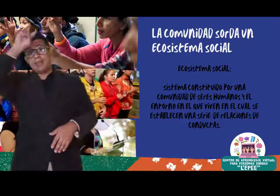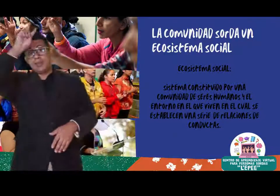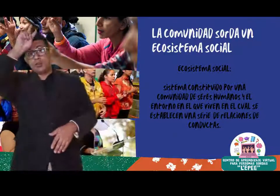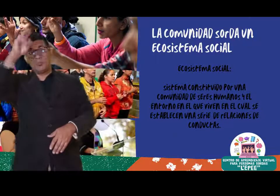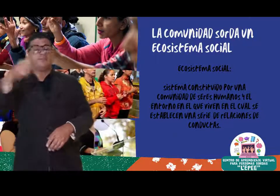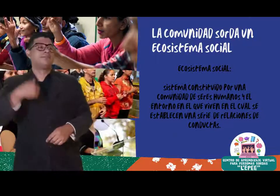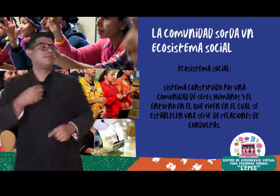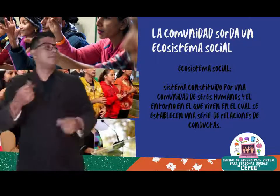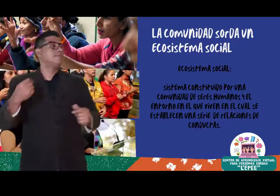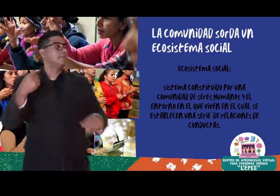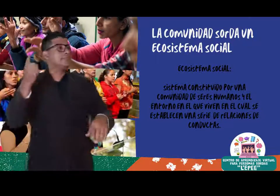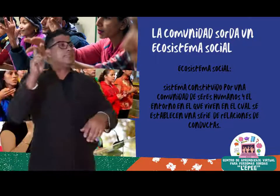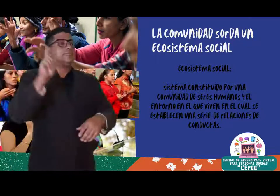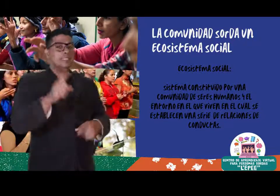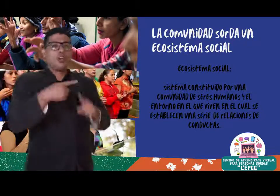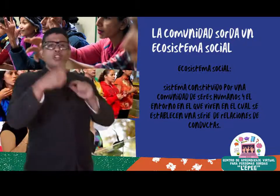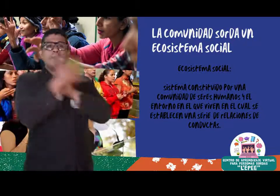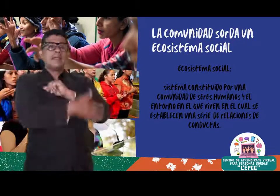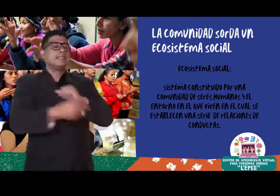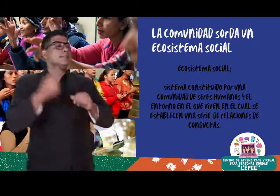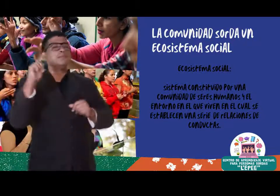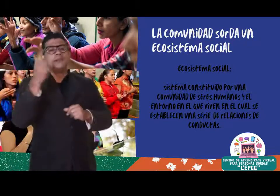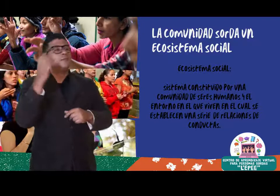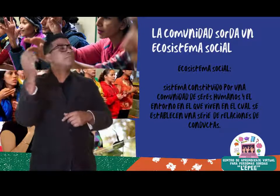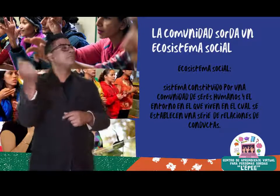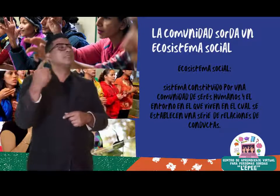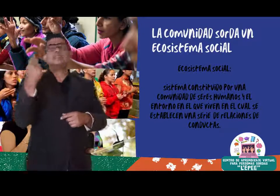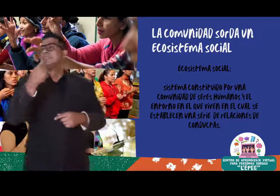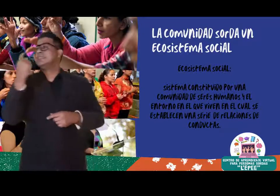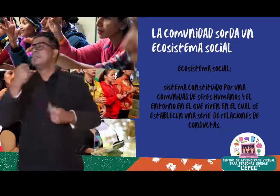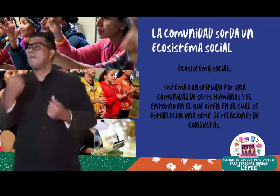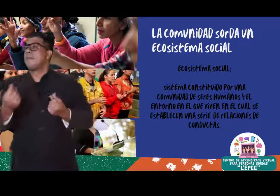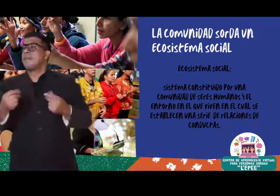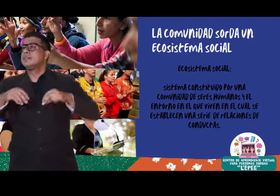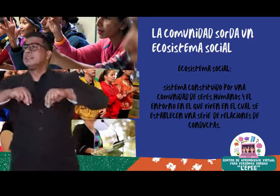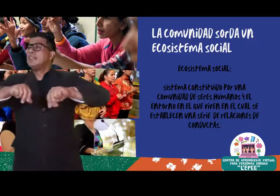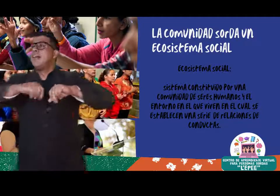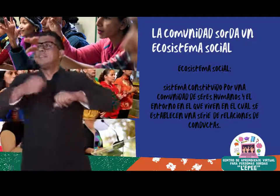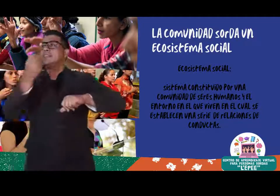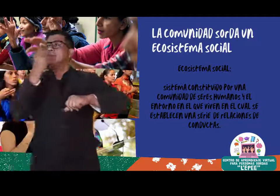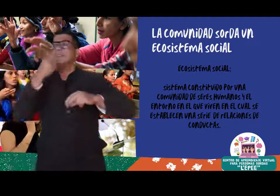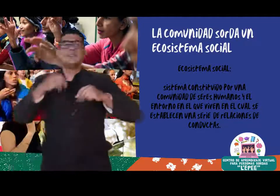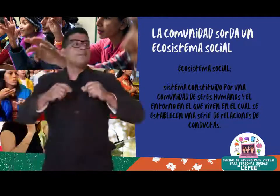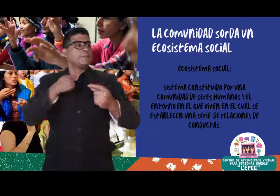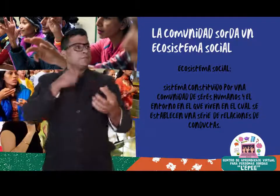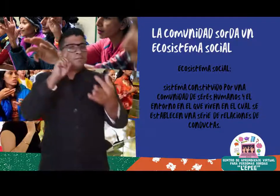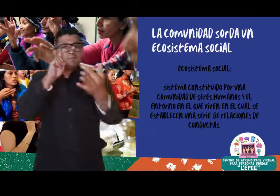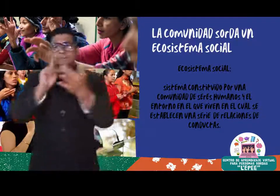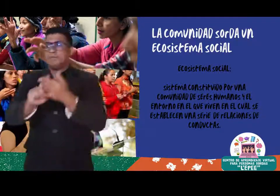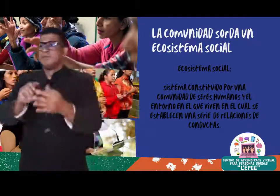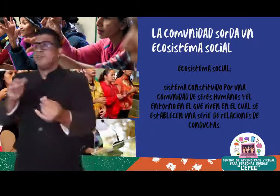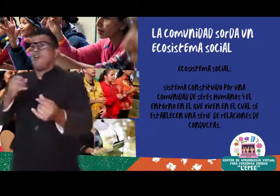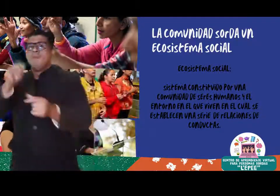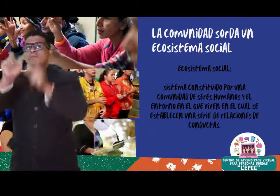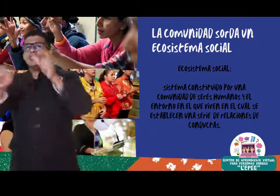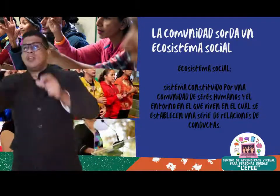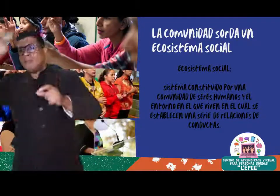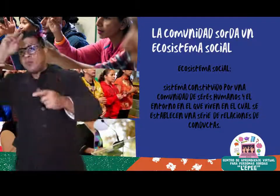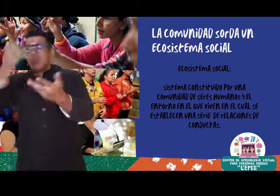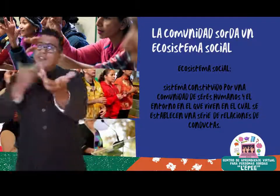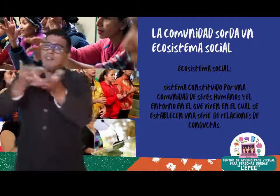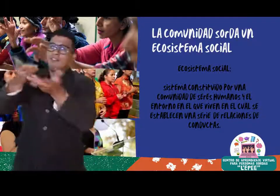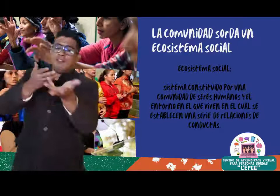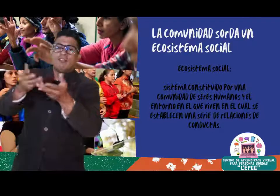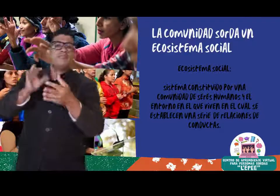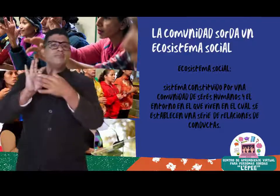ascendencia de él y de esa manera puede hacer una interacción con esa persona. O, por ejemplo, si viene una persona de otro país